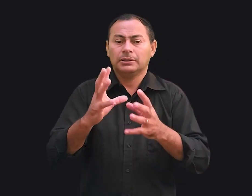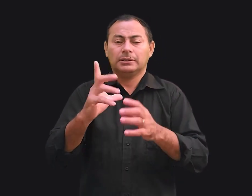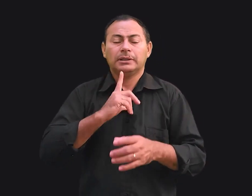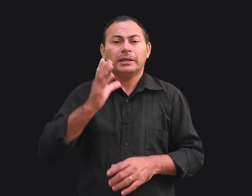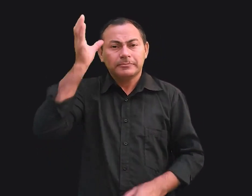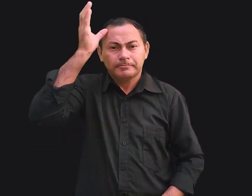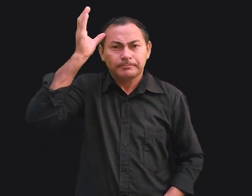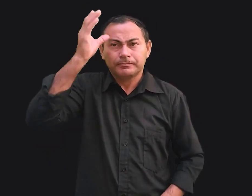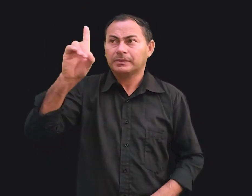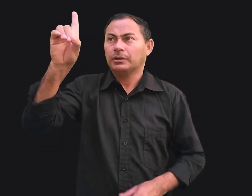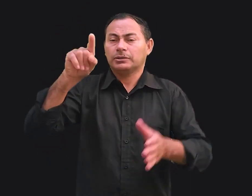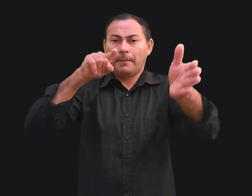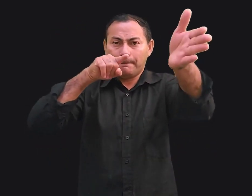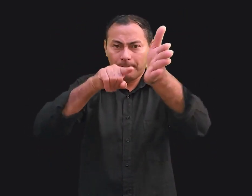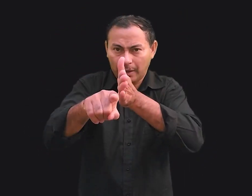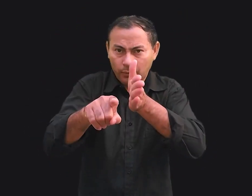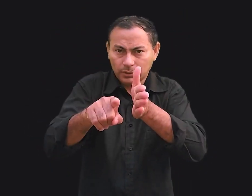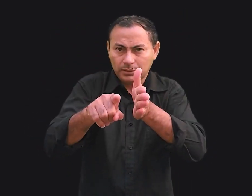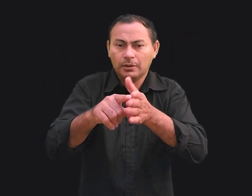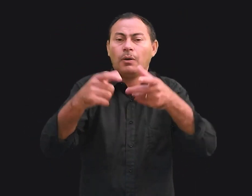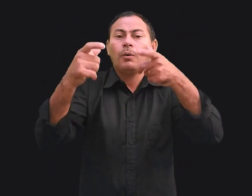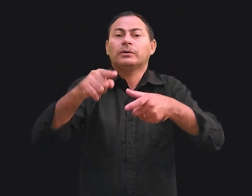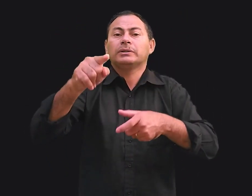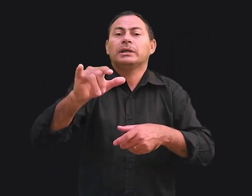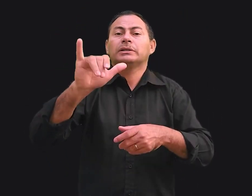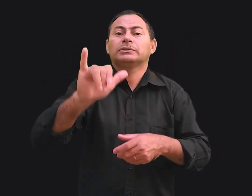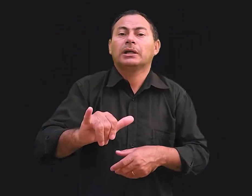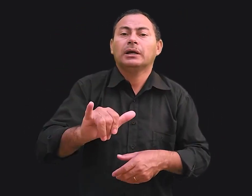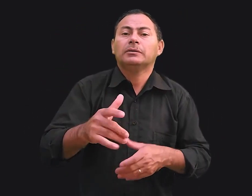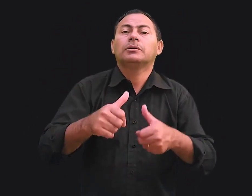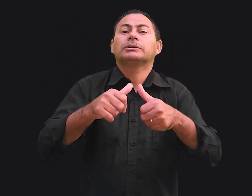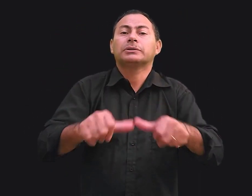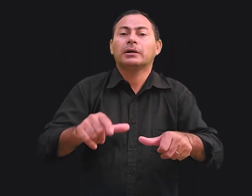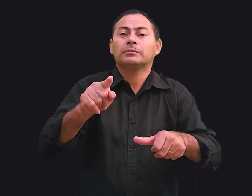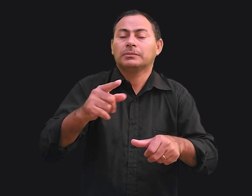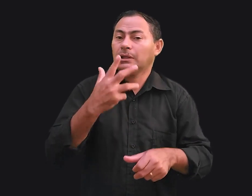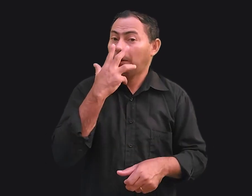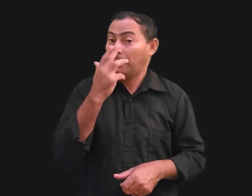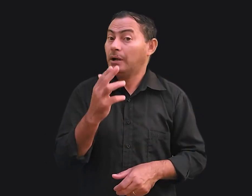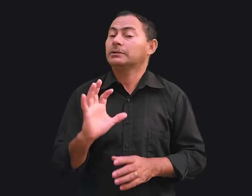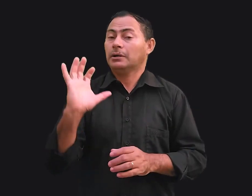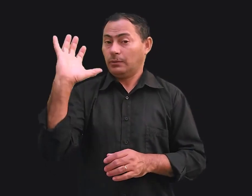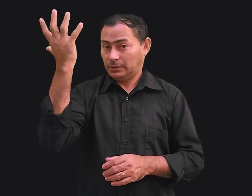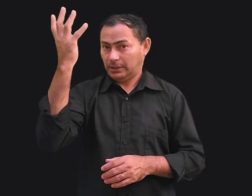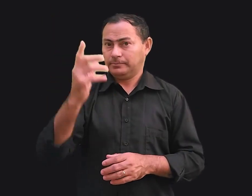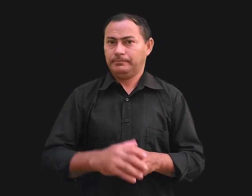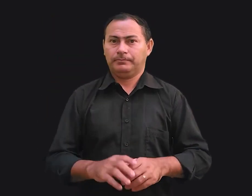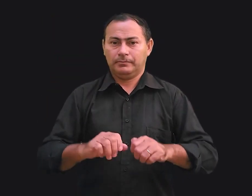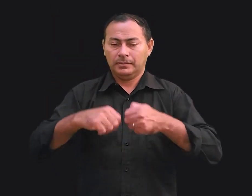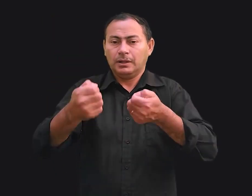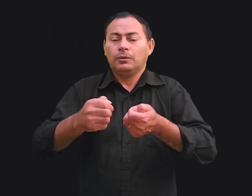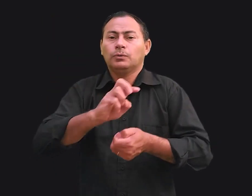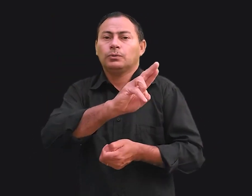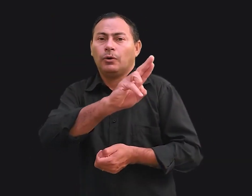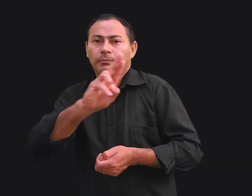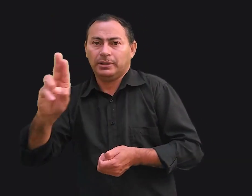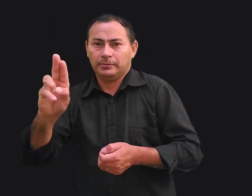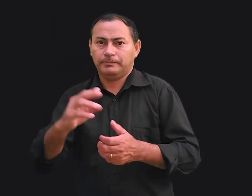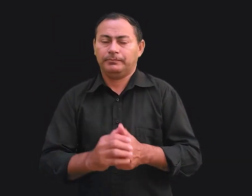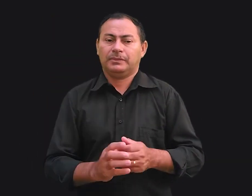tomar consciência Deus pergunta onde você está? Acho que isso acontece, que damos o nome a isso de